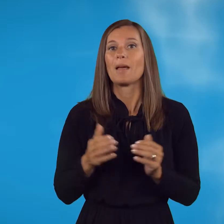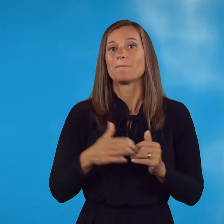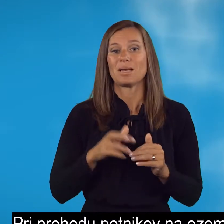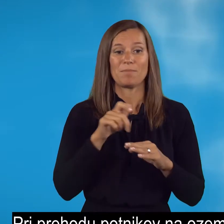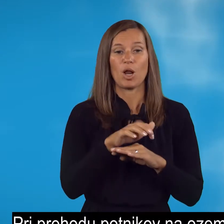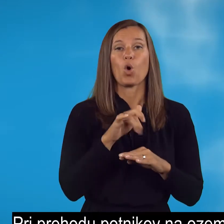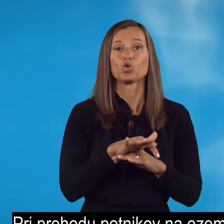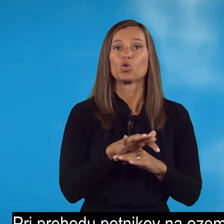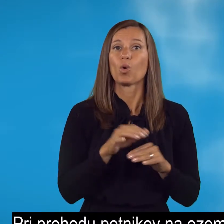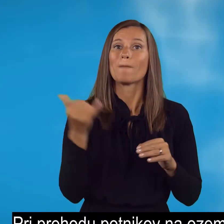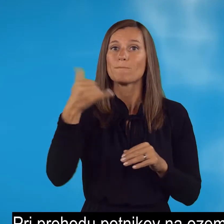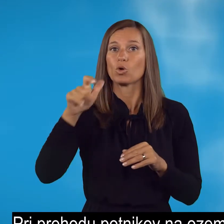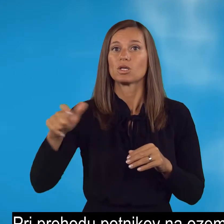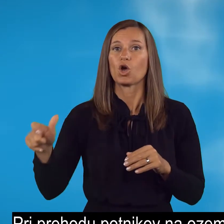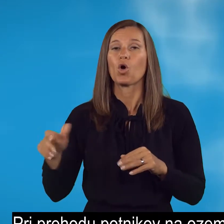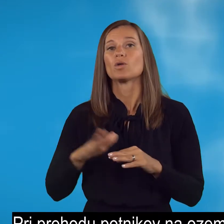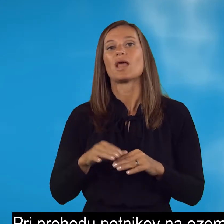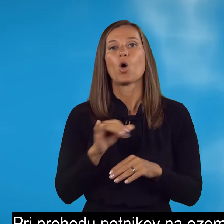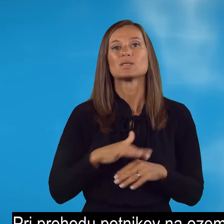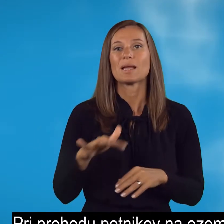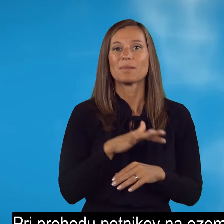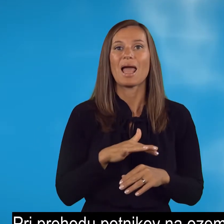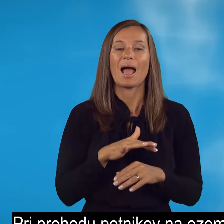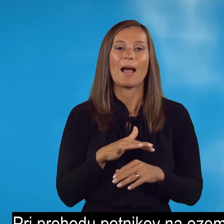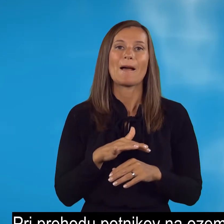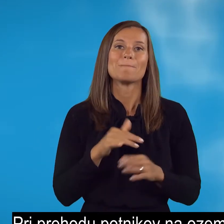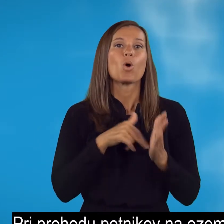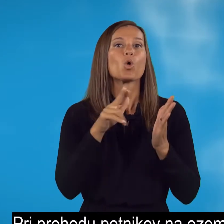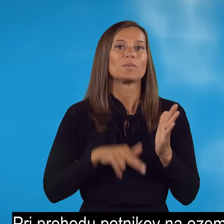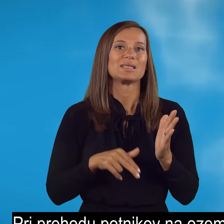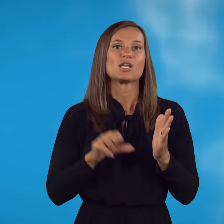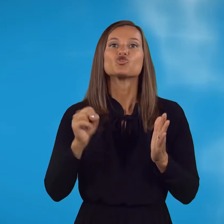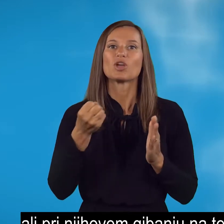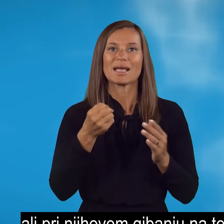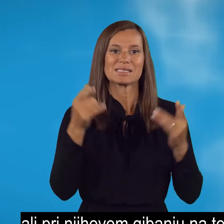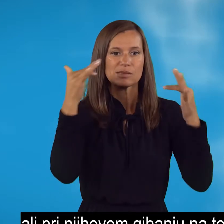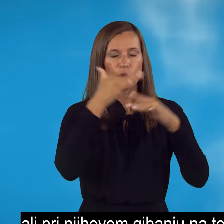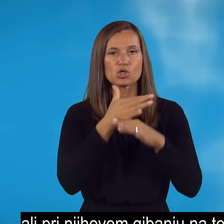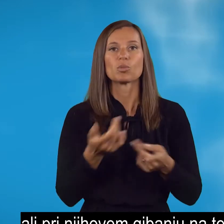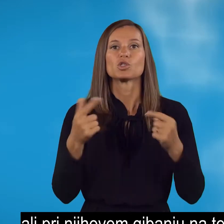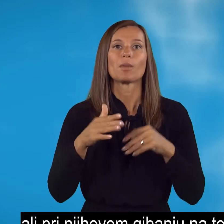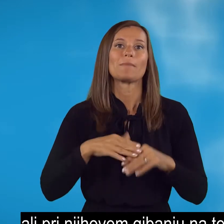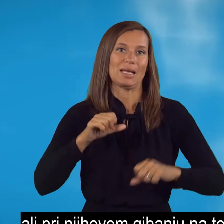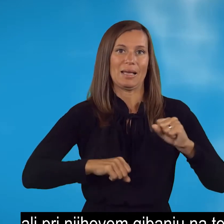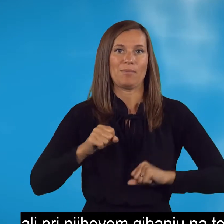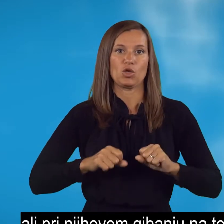Pri prehodu potnikov na ozemlja pogodbenic Schengenskega sporazuma ali pri njihovem gibanju na teh